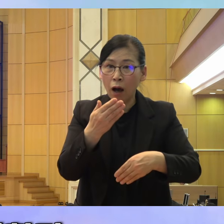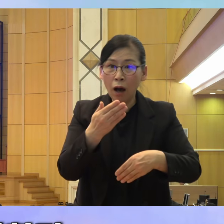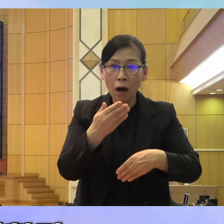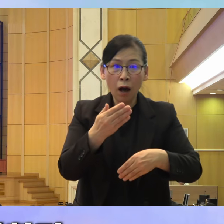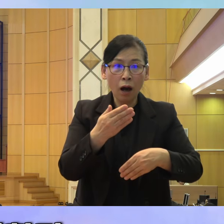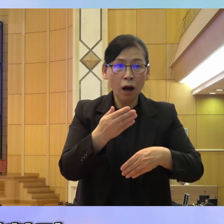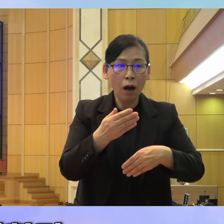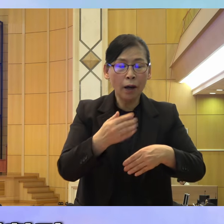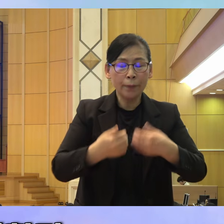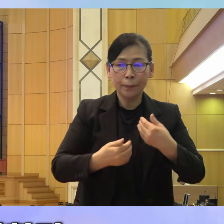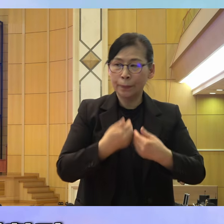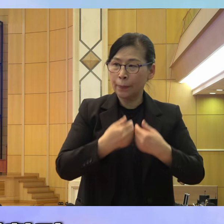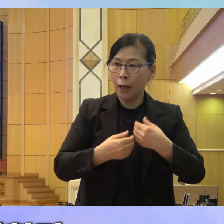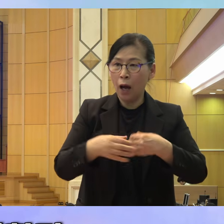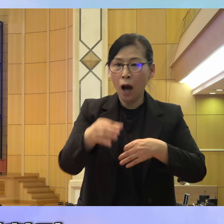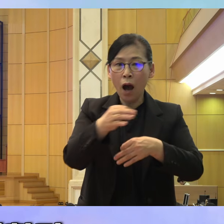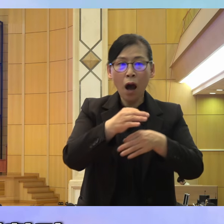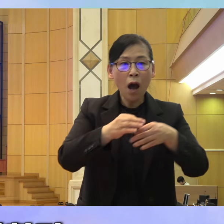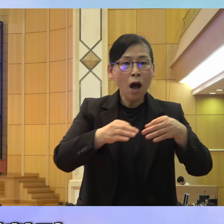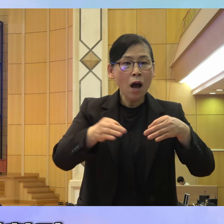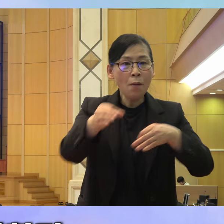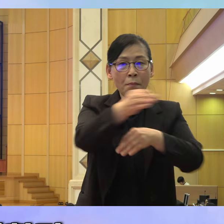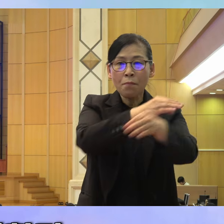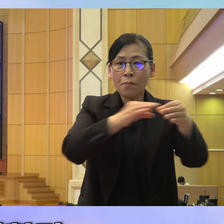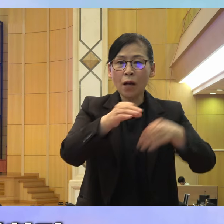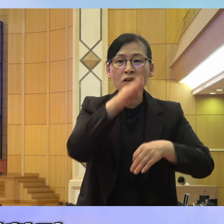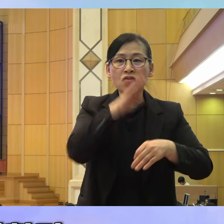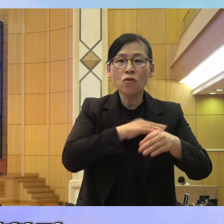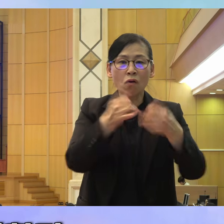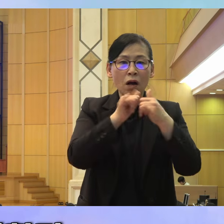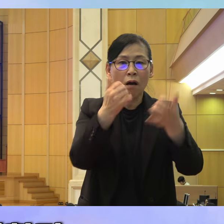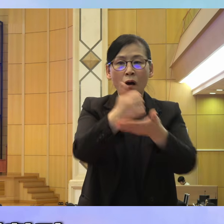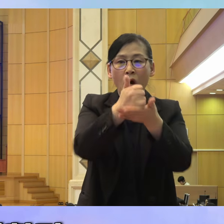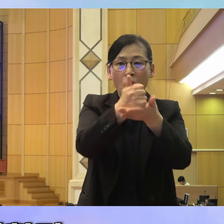손님들이 더 많이 오잖아, 다른 날보다. 그래서